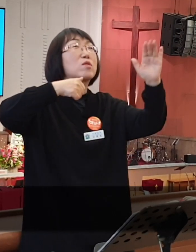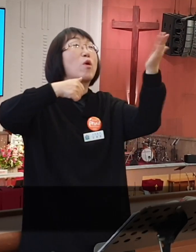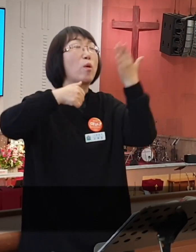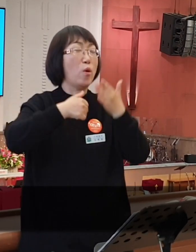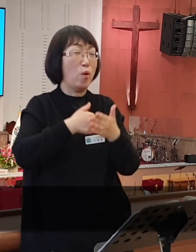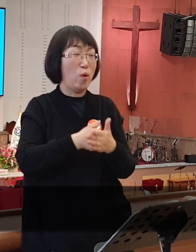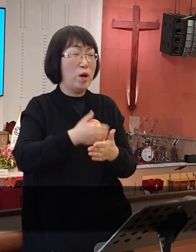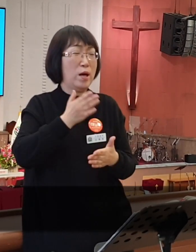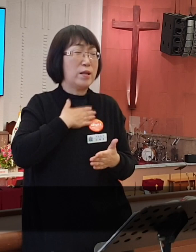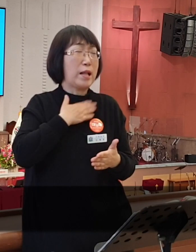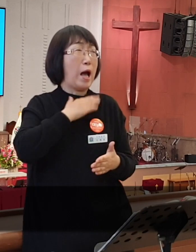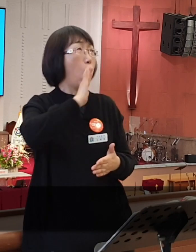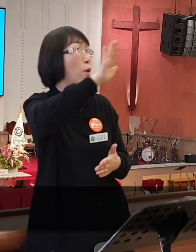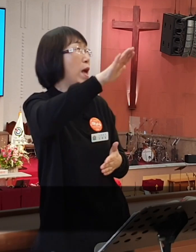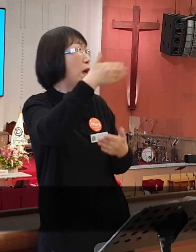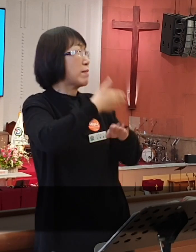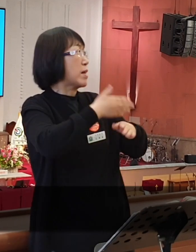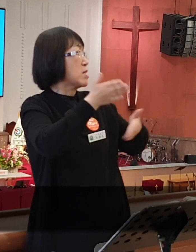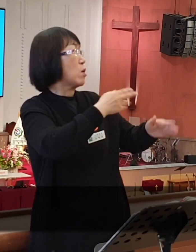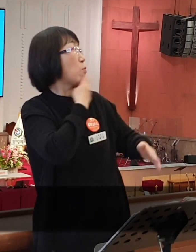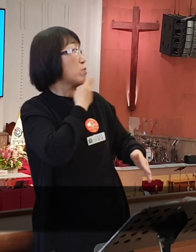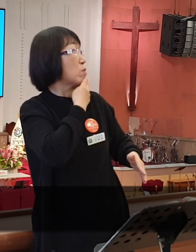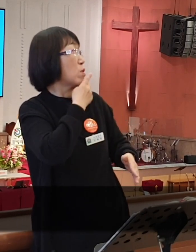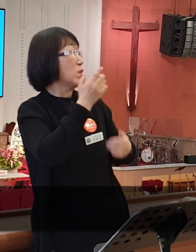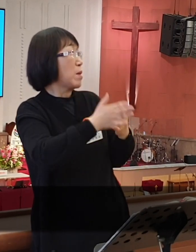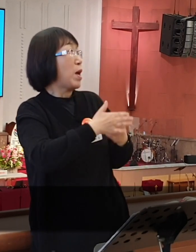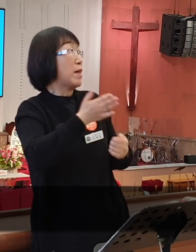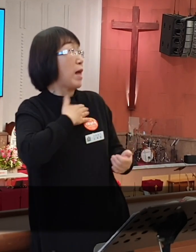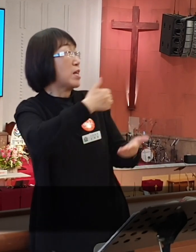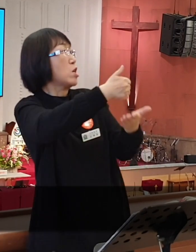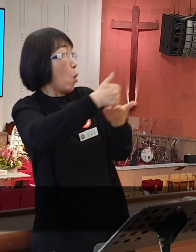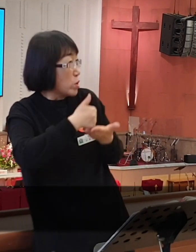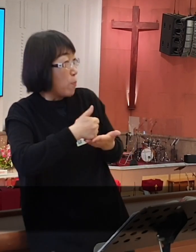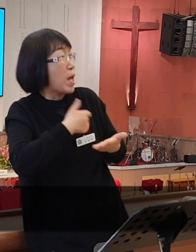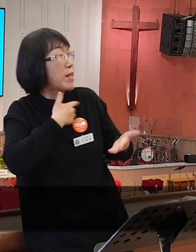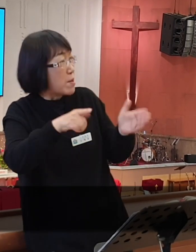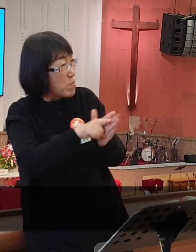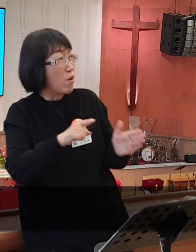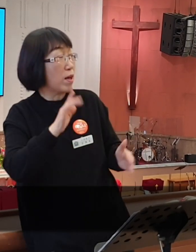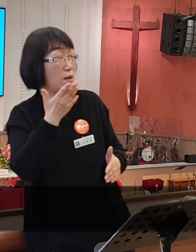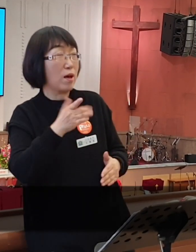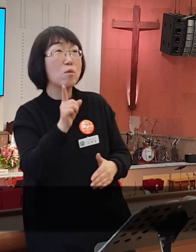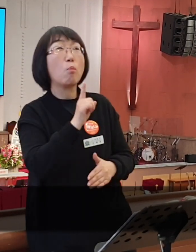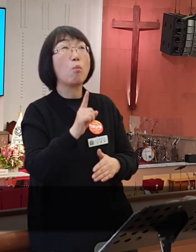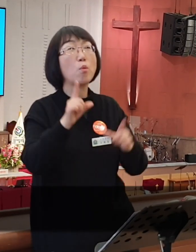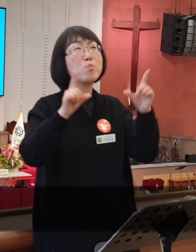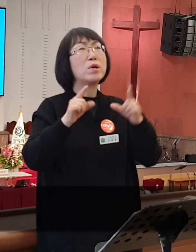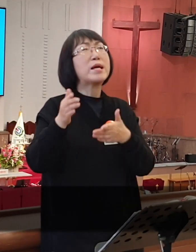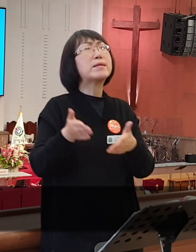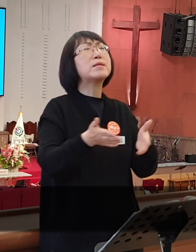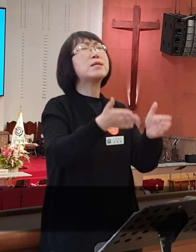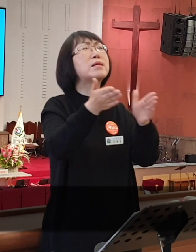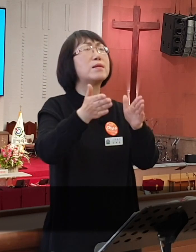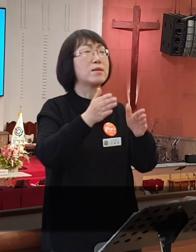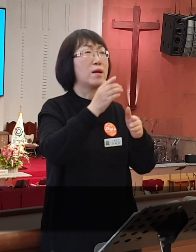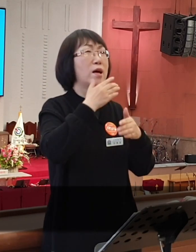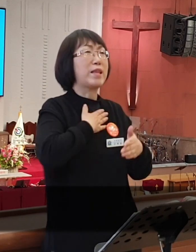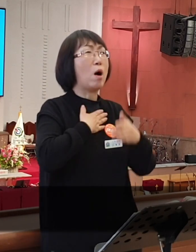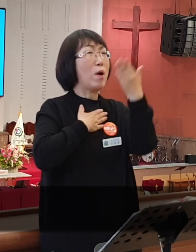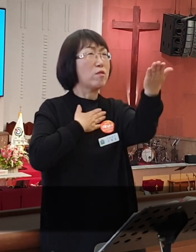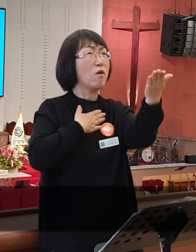거예요. 나 말고 다른 길은 없게 너희는 나를 영접해야 돼요. 근데 그것들을 뭐로 표현하시오? 길이라고